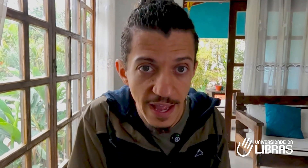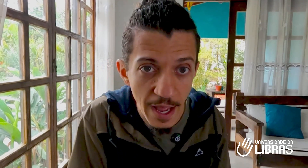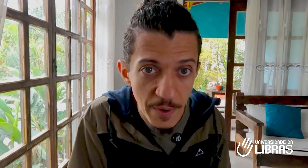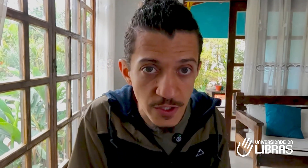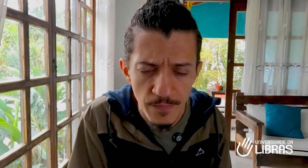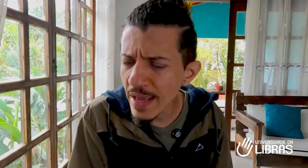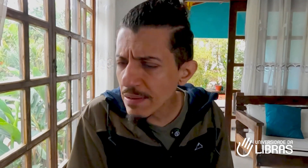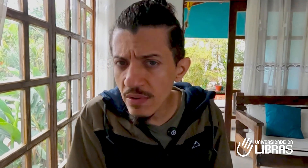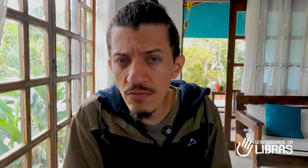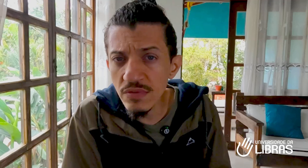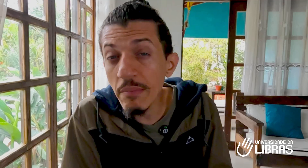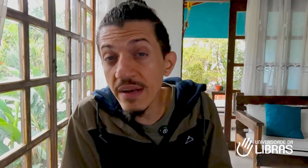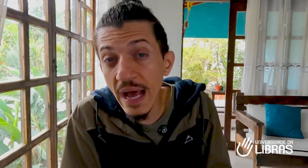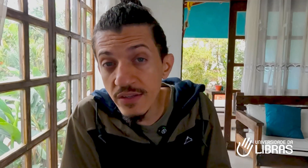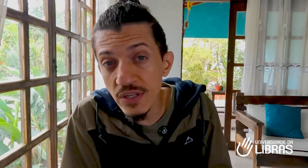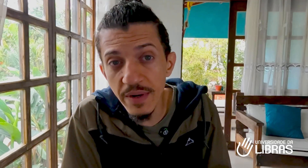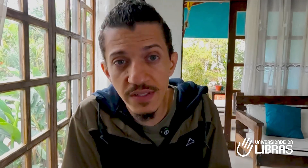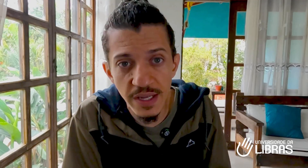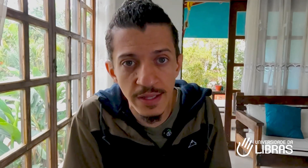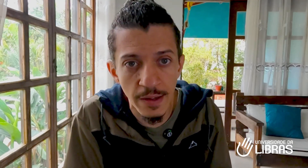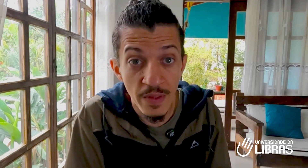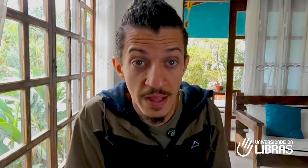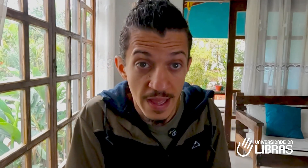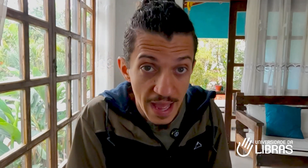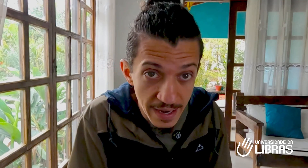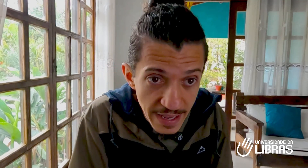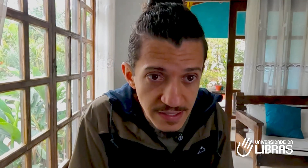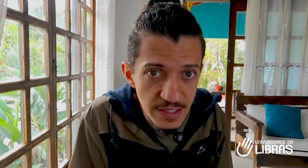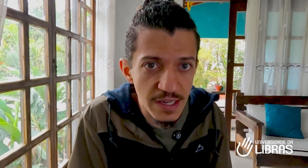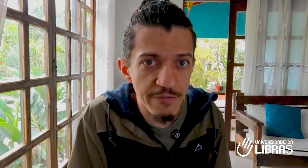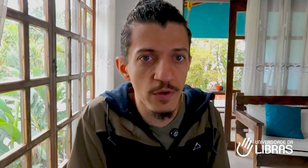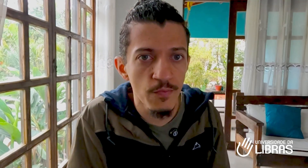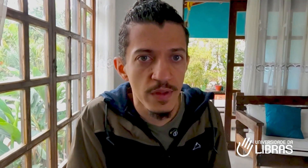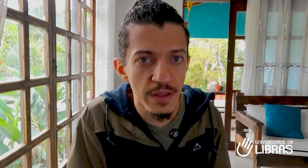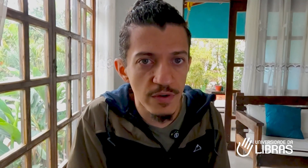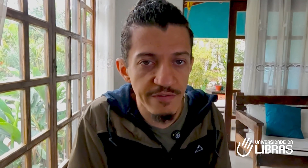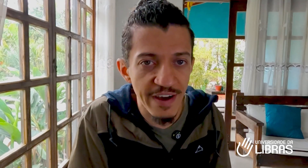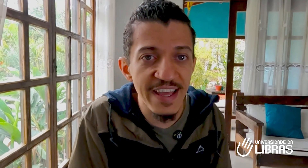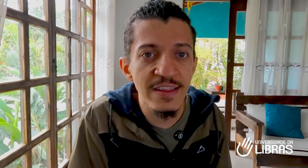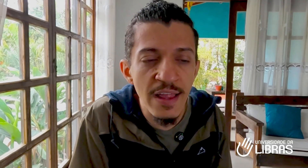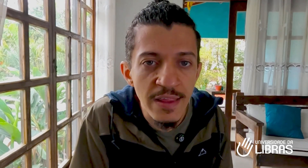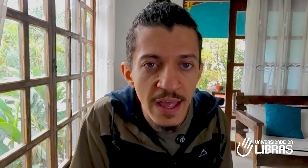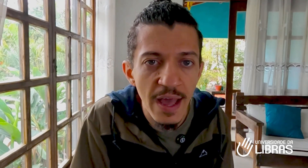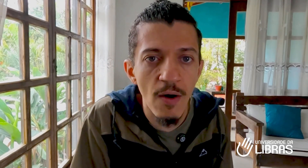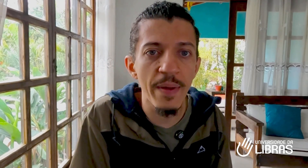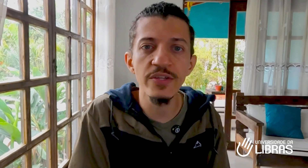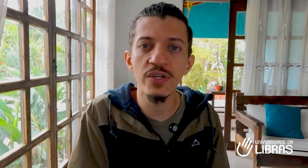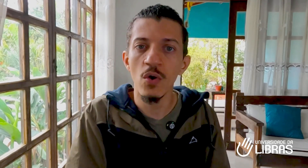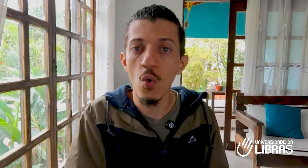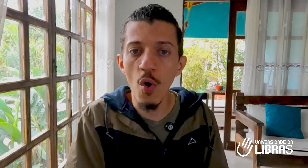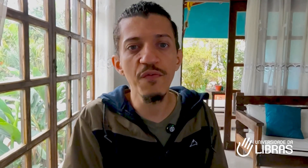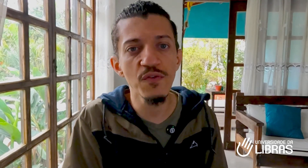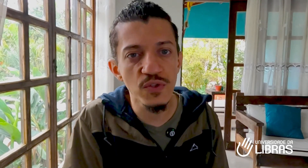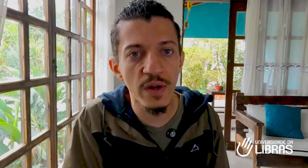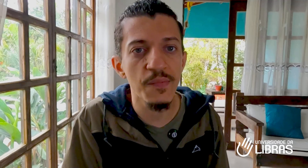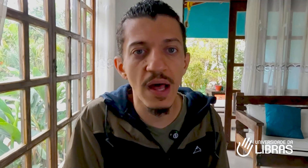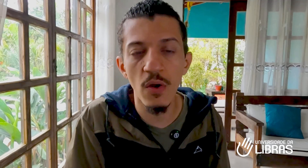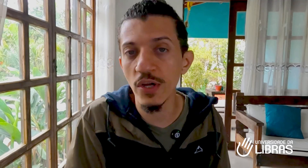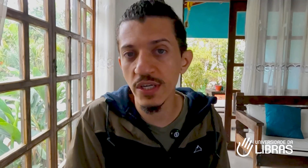intérprete, mesmo que não sabe nada de Libras ainda, é nesse desafio que você vai entender realmente como funciona a lógica da